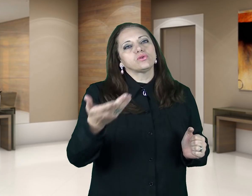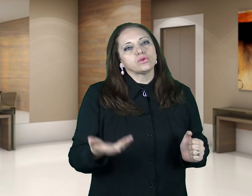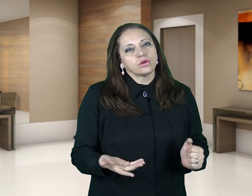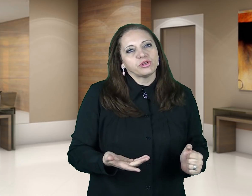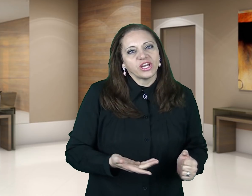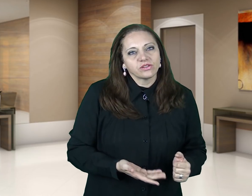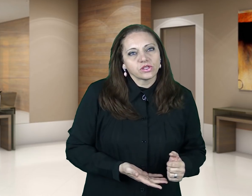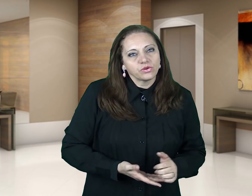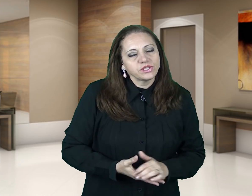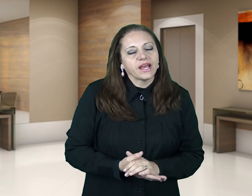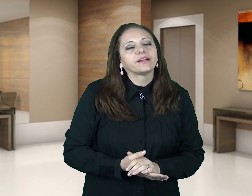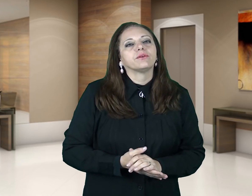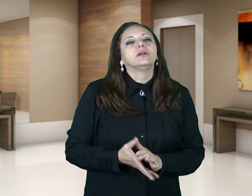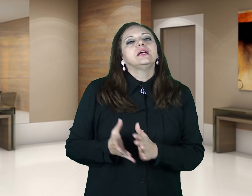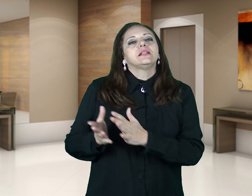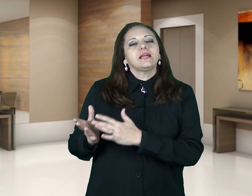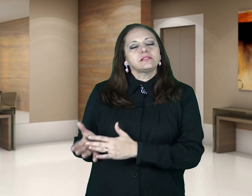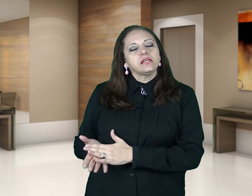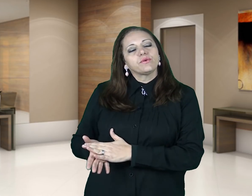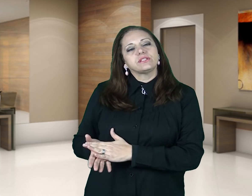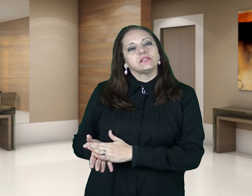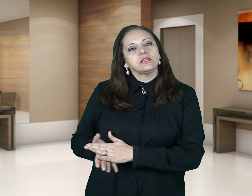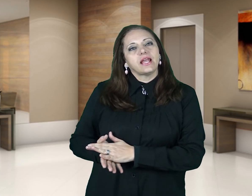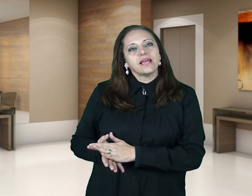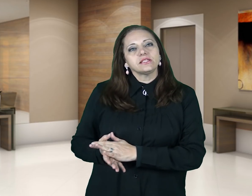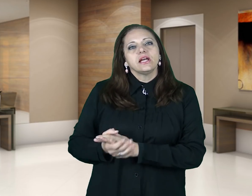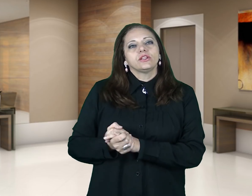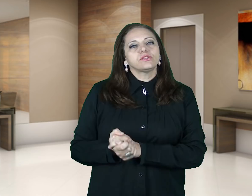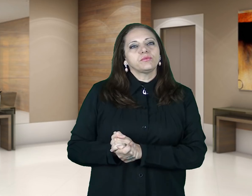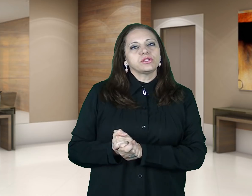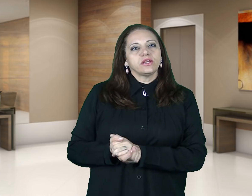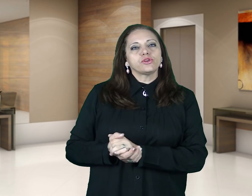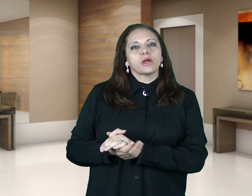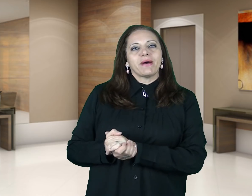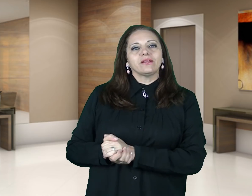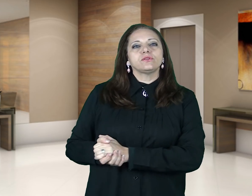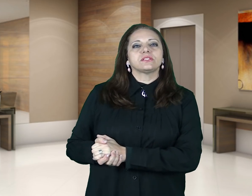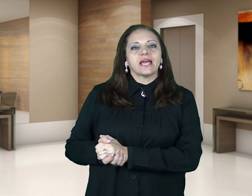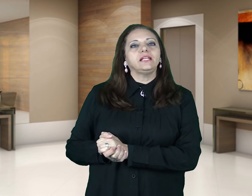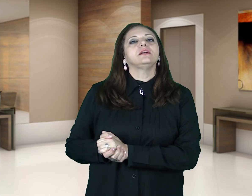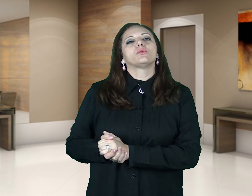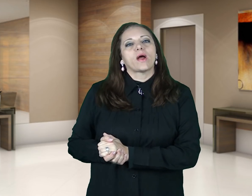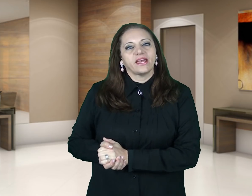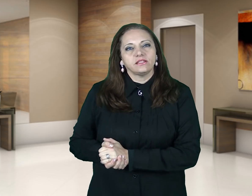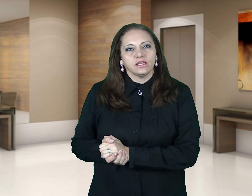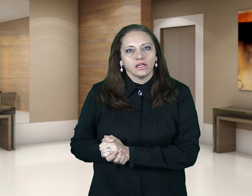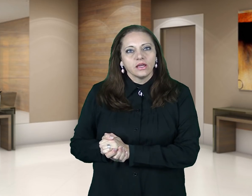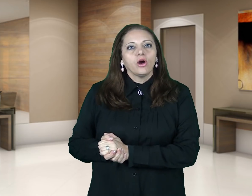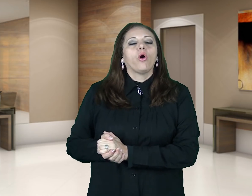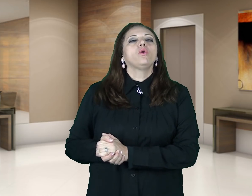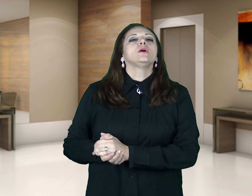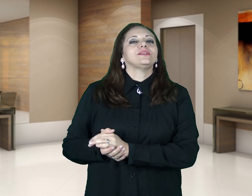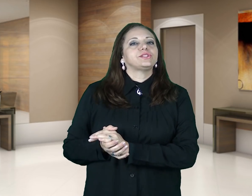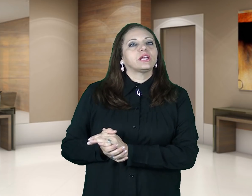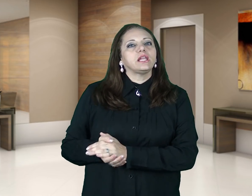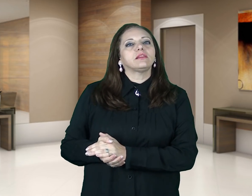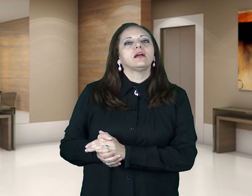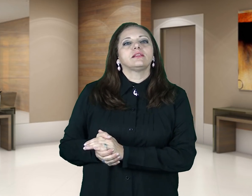sons dos objetos que nos cercam. Nas línguas de sinais, nós vamos ter o chamado sign writing, ou escrita